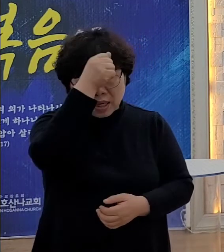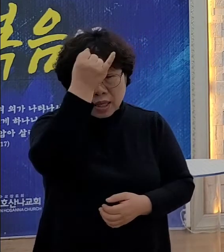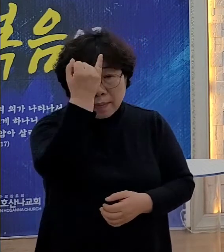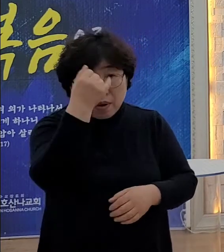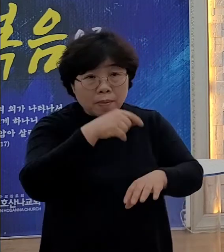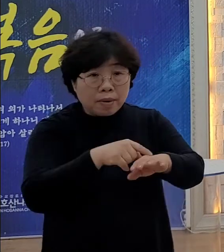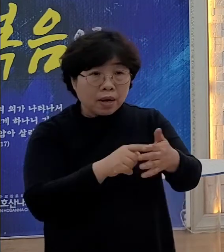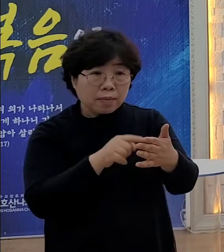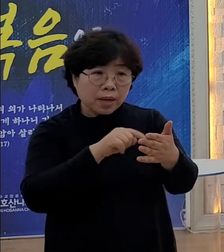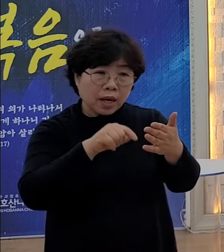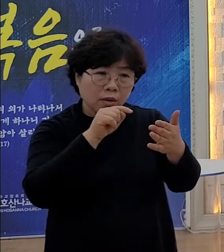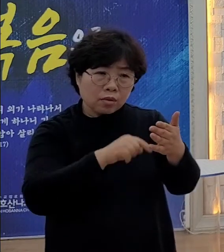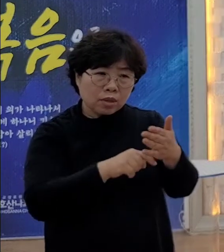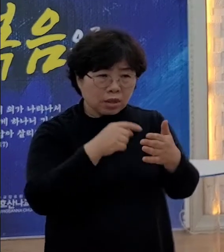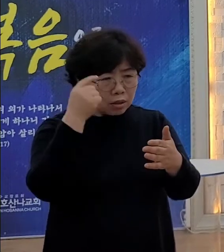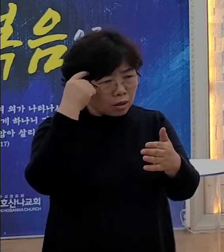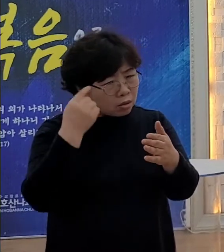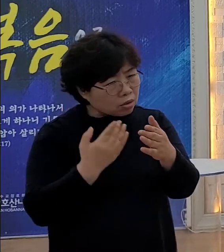마음이 들었습니까?